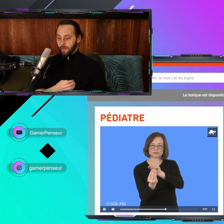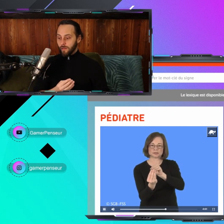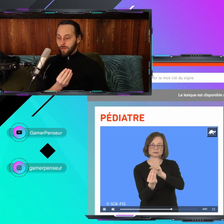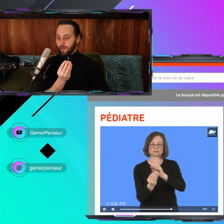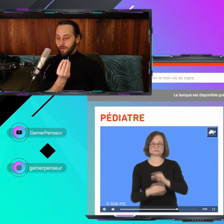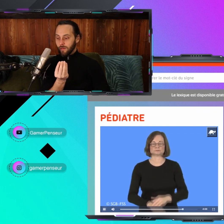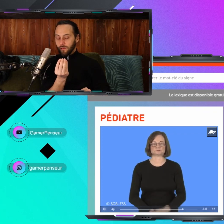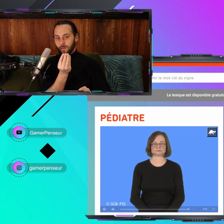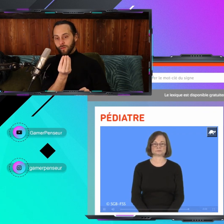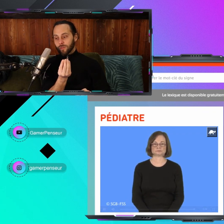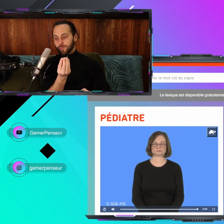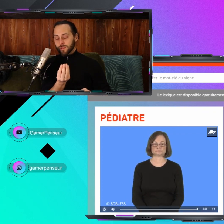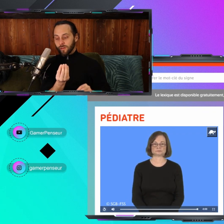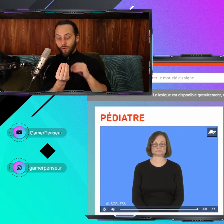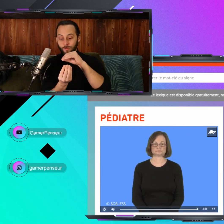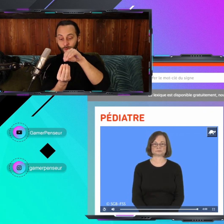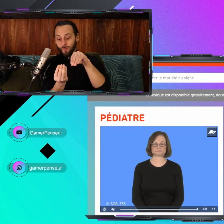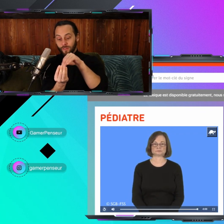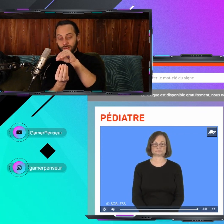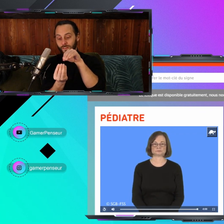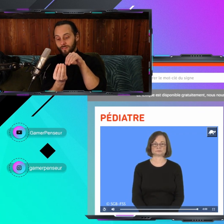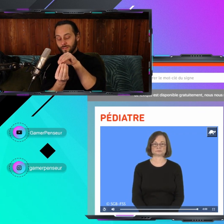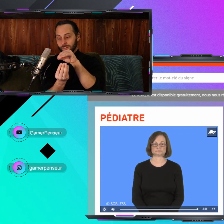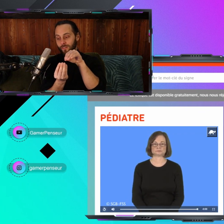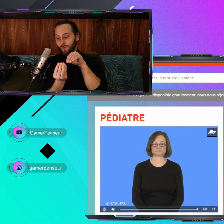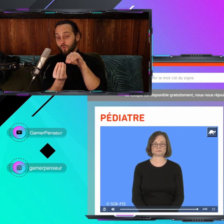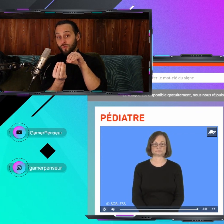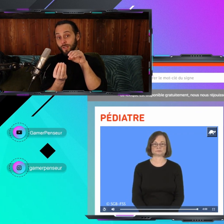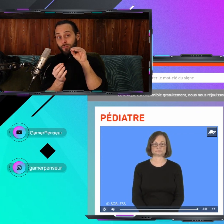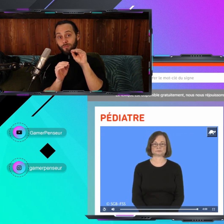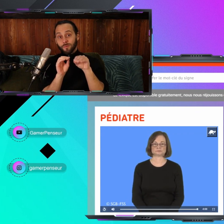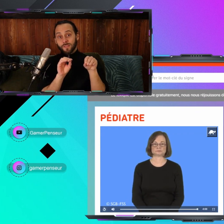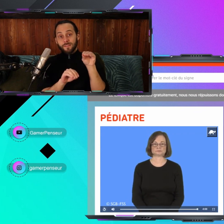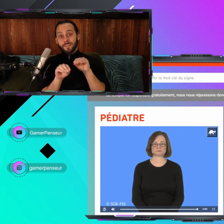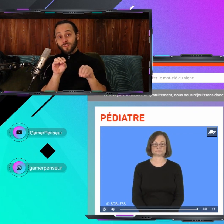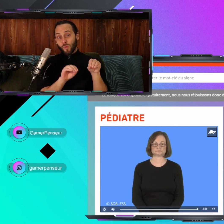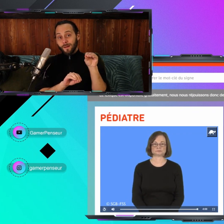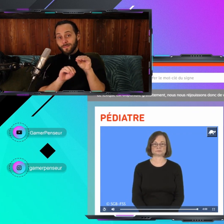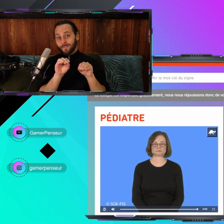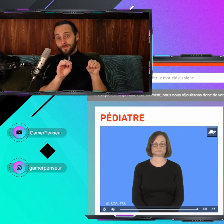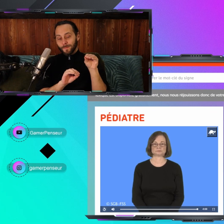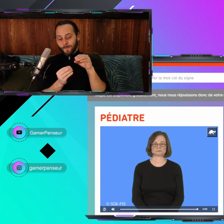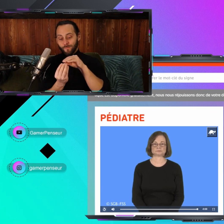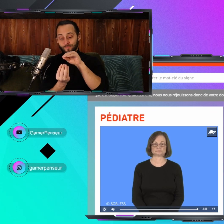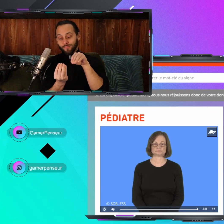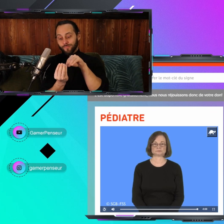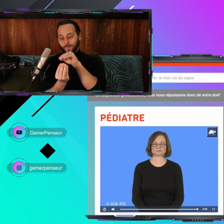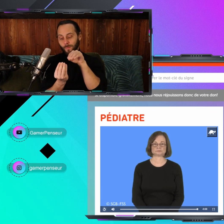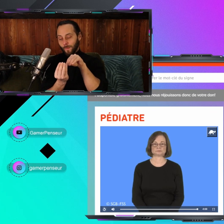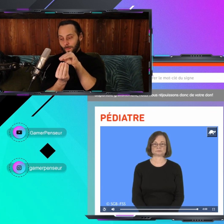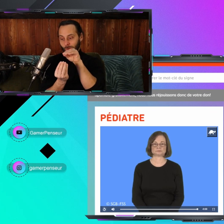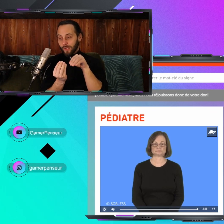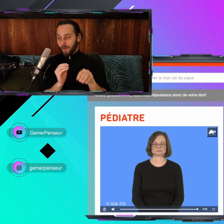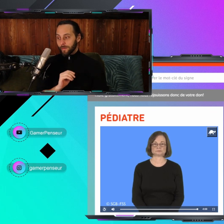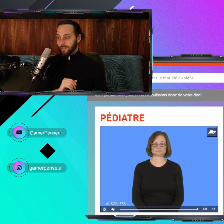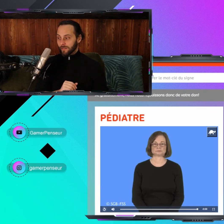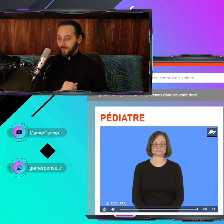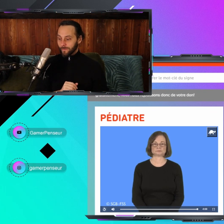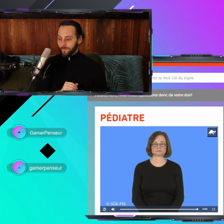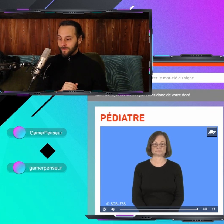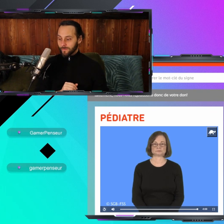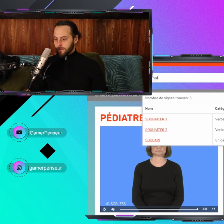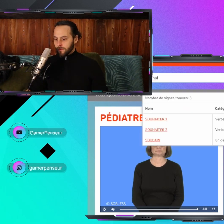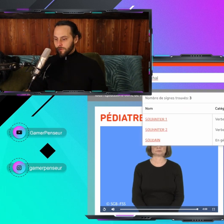Ah. Ok, je pensais l'enfant. On soigne l'enfant, bah ça c'est les soins. Ok, le